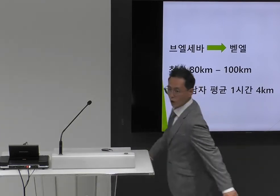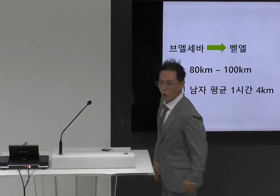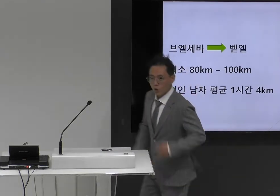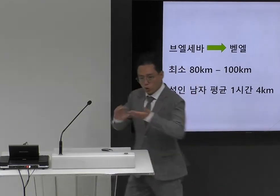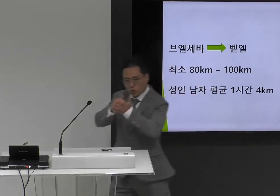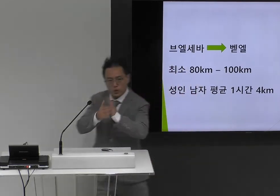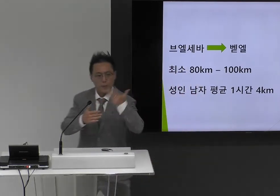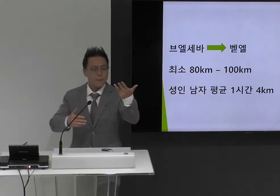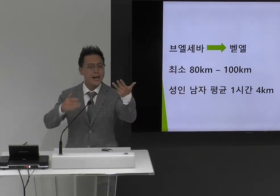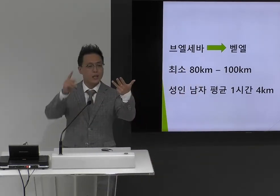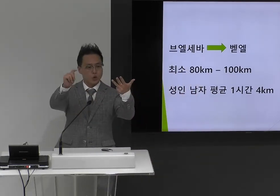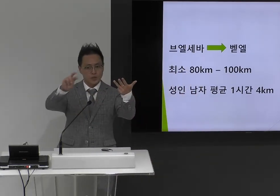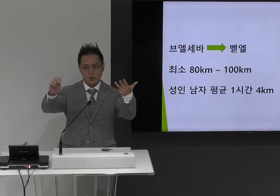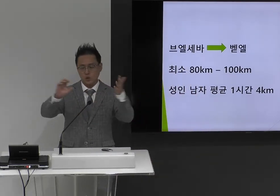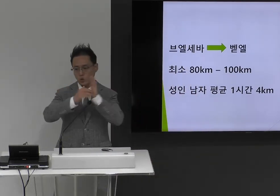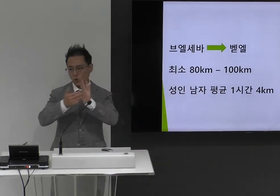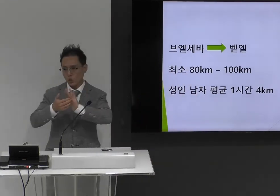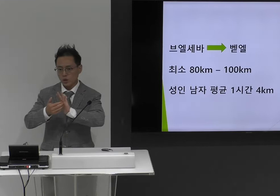요 정도 되면 8km 정도,